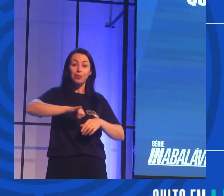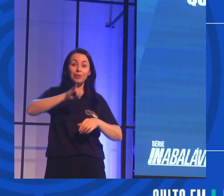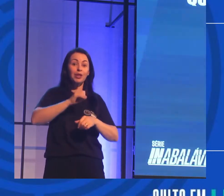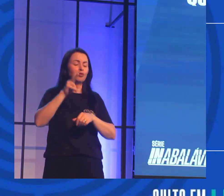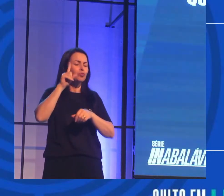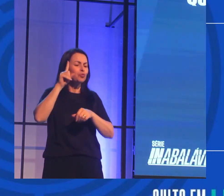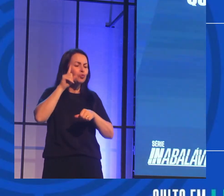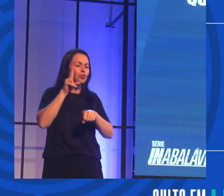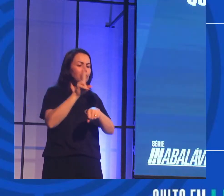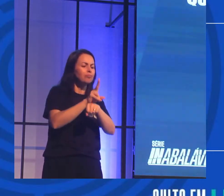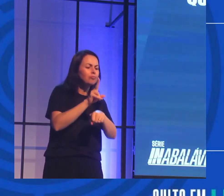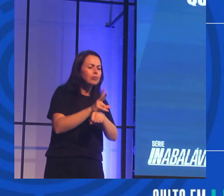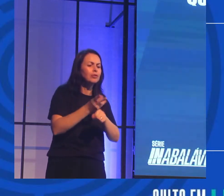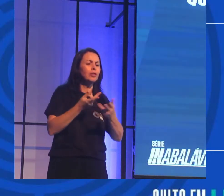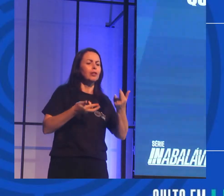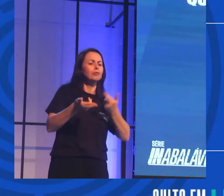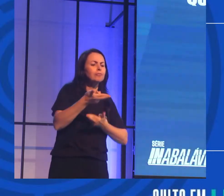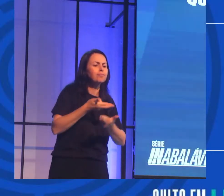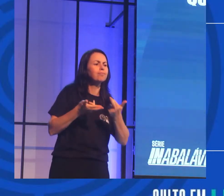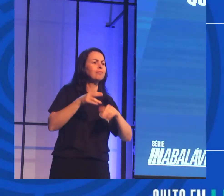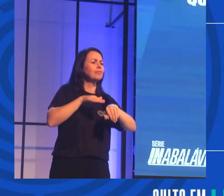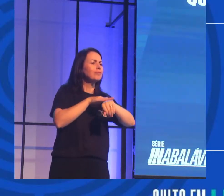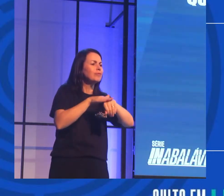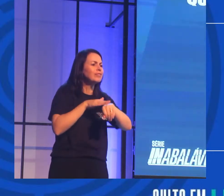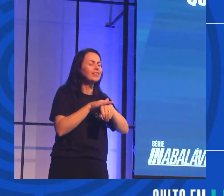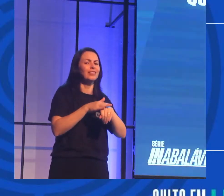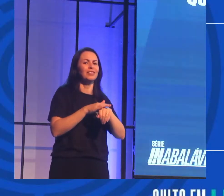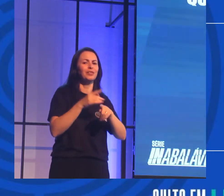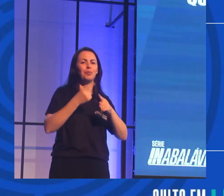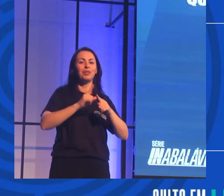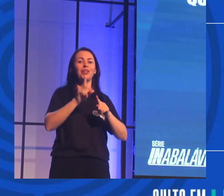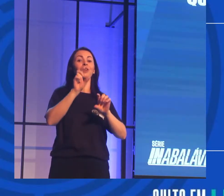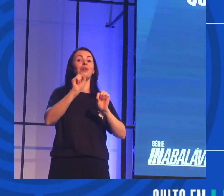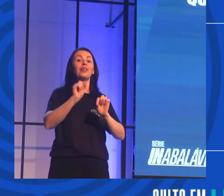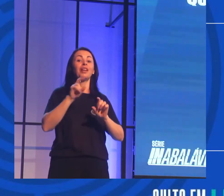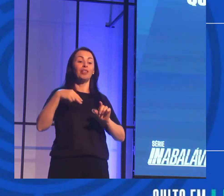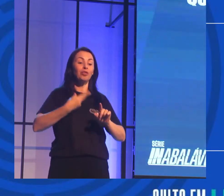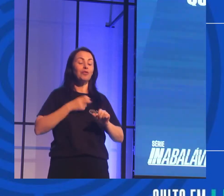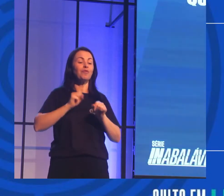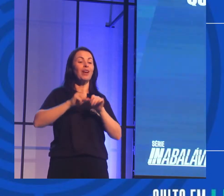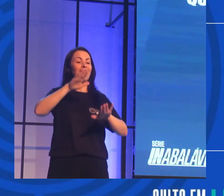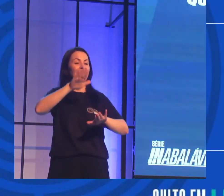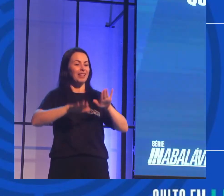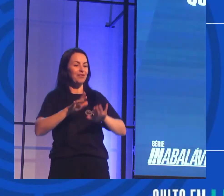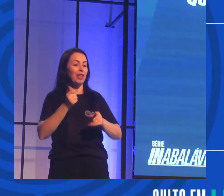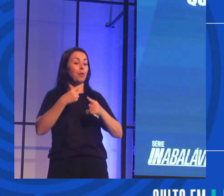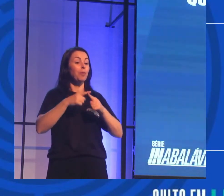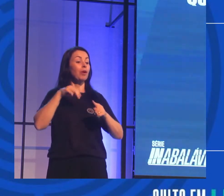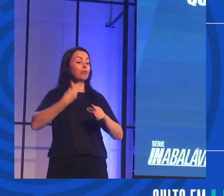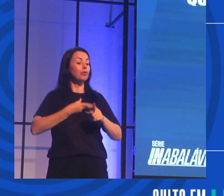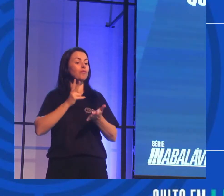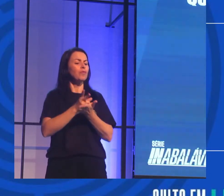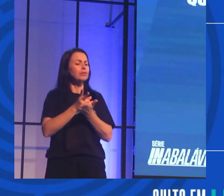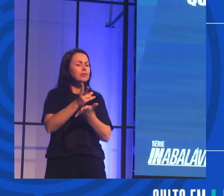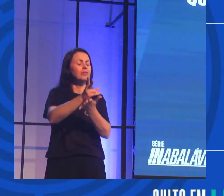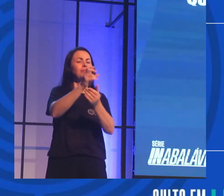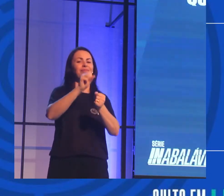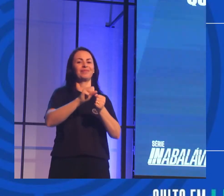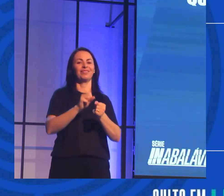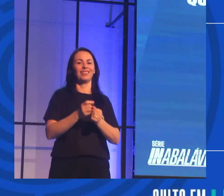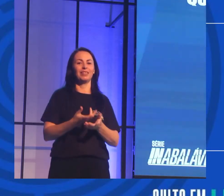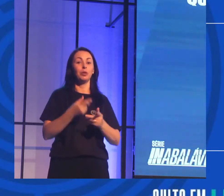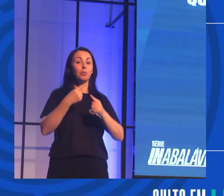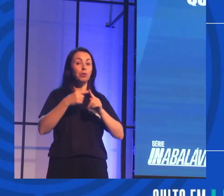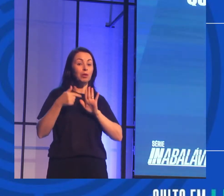ocasionalmente. Não é o que fazemos ocasionalmente, mas é o que fazemos de fato com um ritmo, consistentemente, que faz